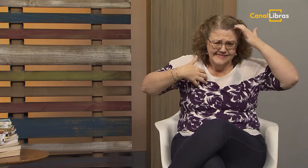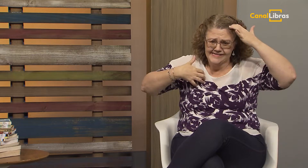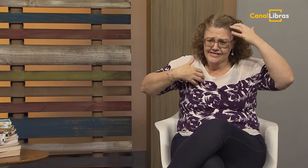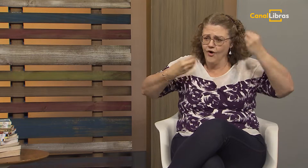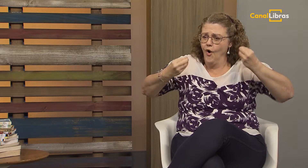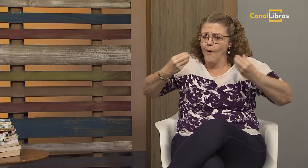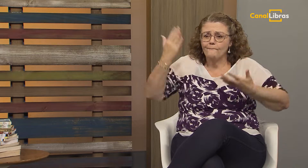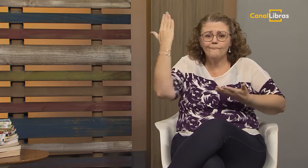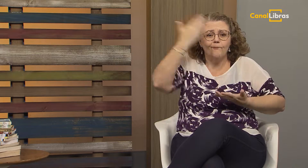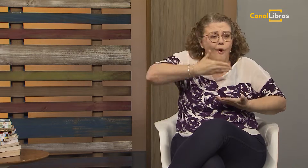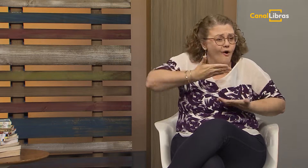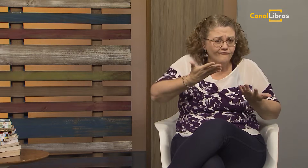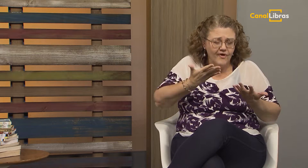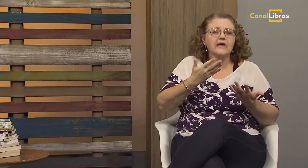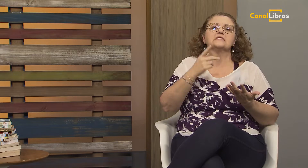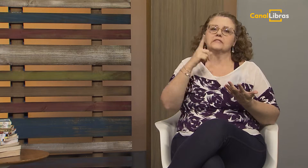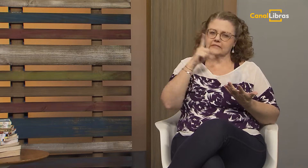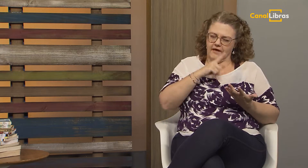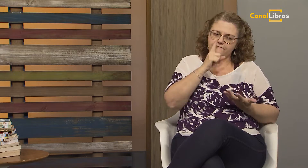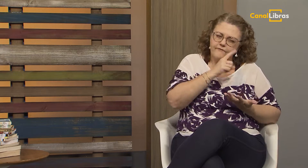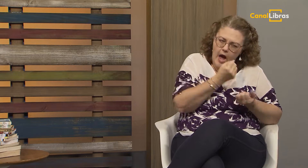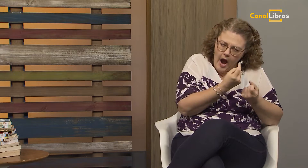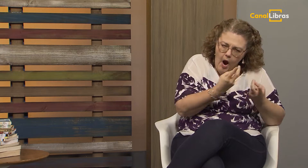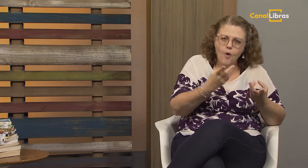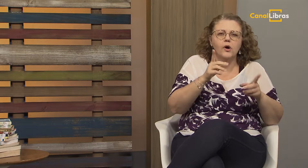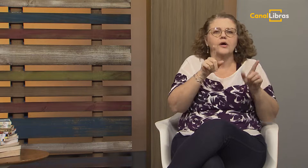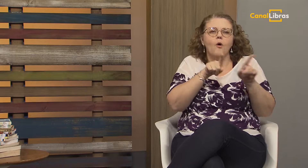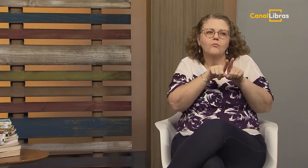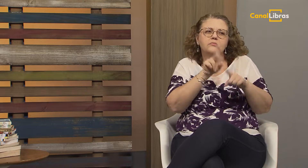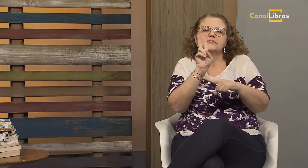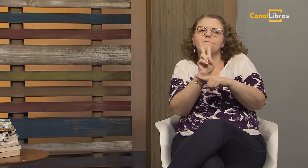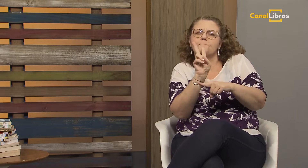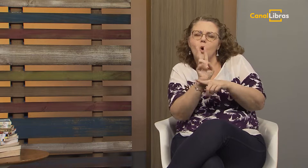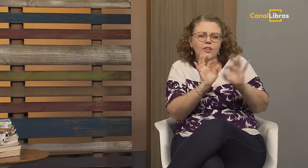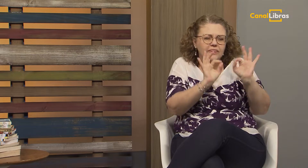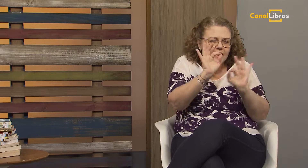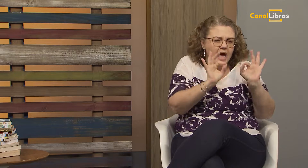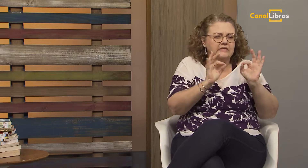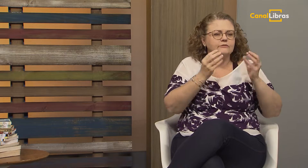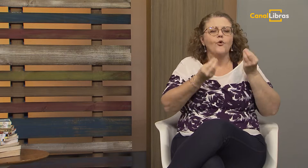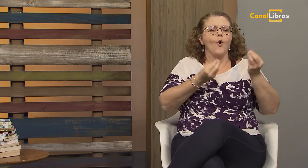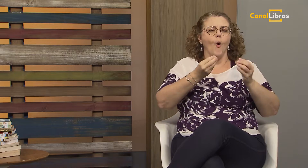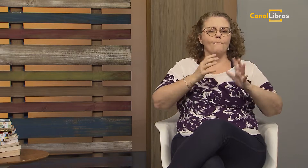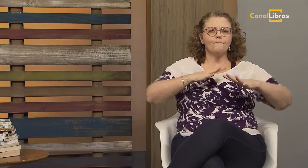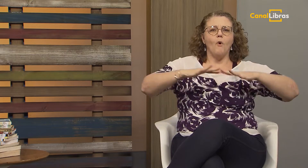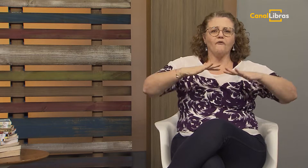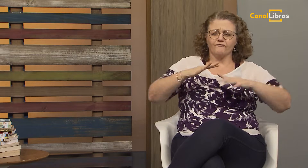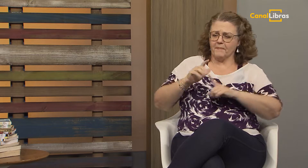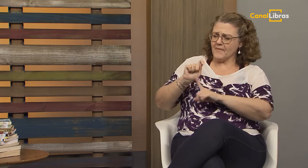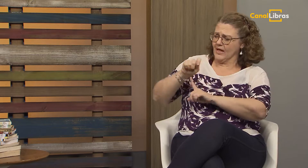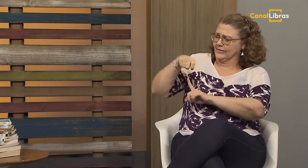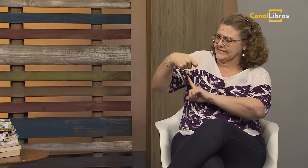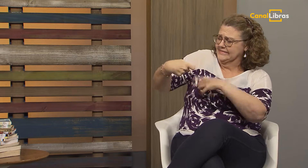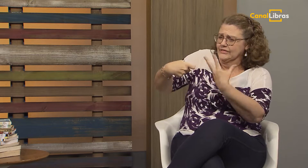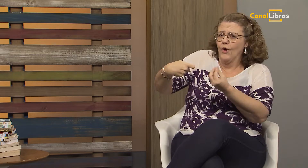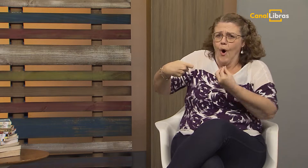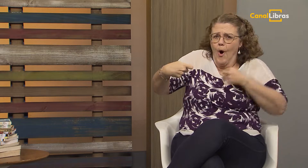questão de como que eu conseguiria comprovar as respectivas variações dentro dos parâmetros com movimento, por exemplo. Foi difícil